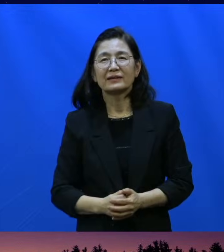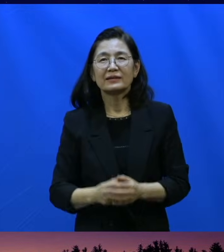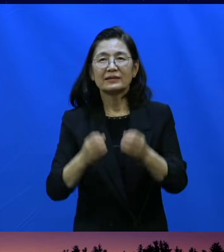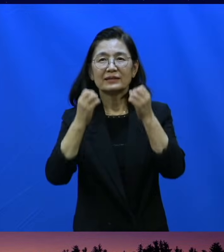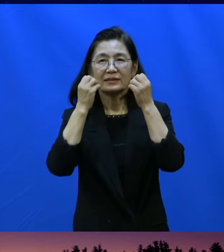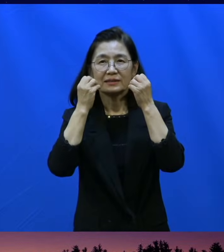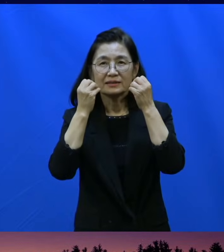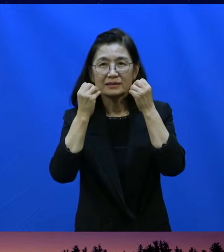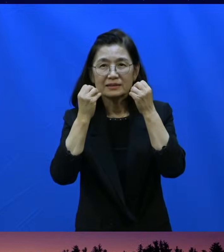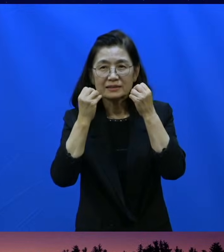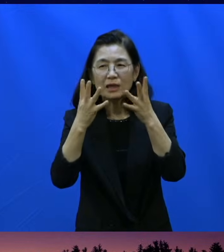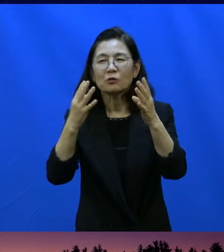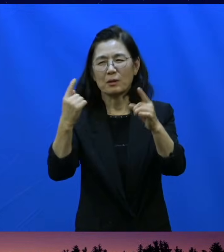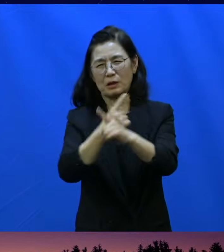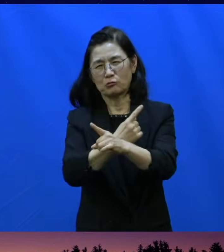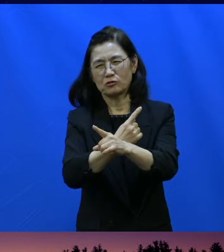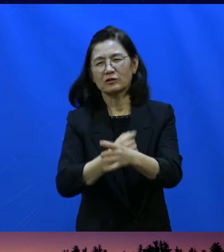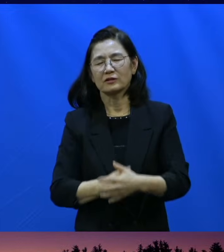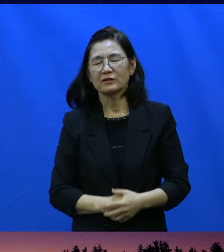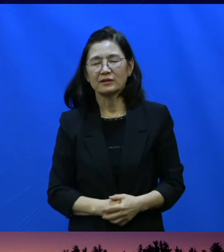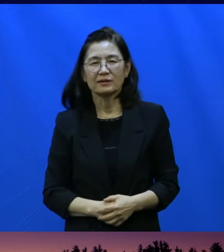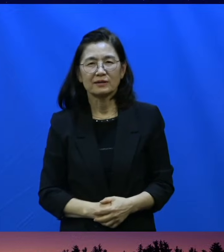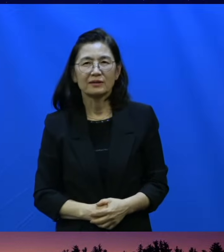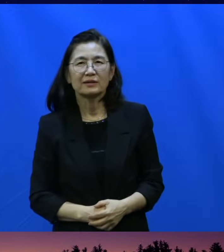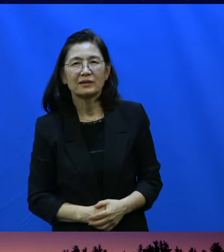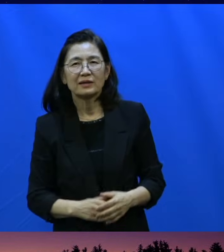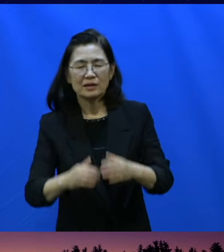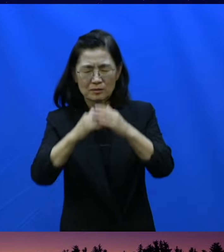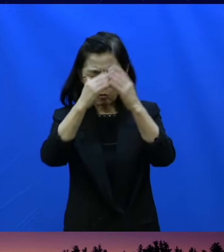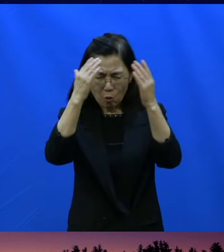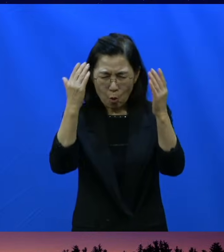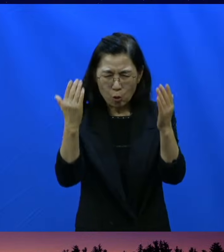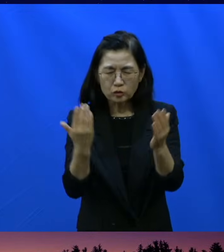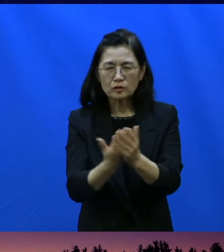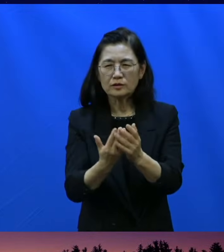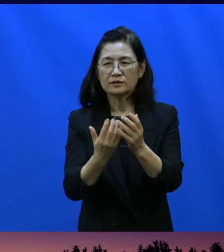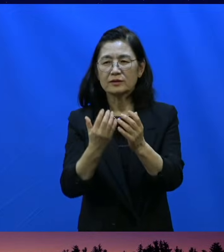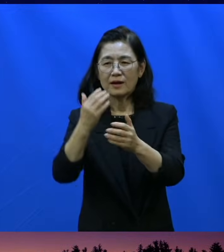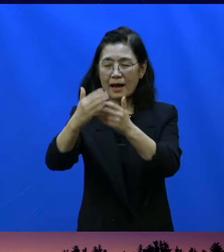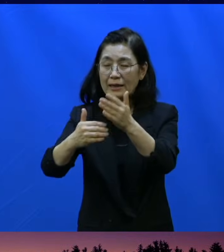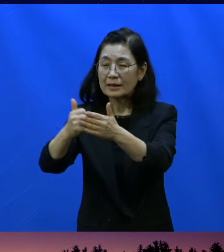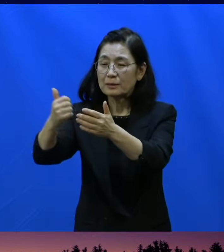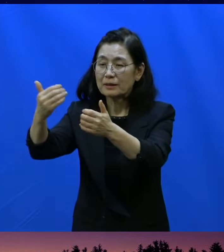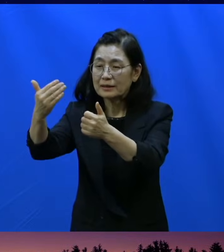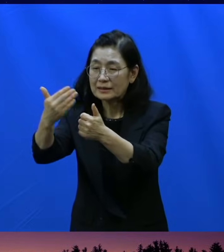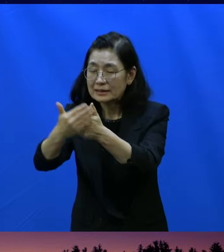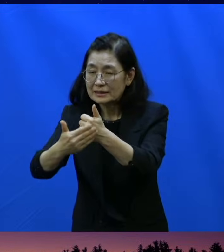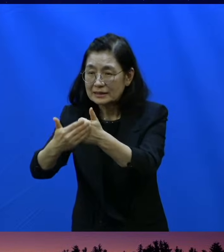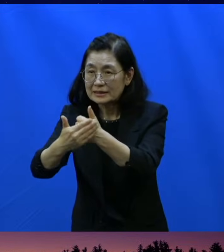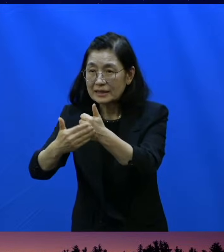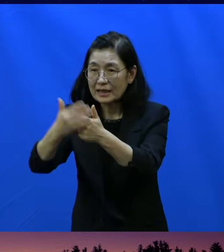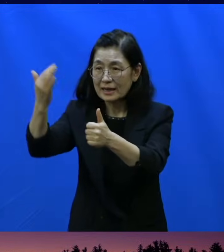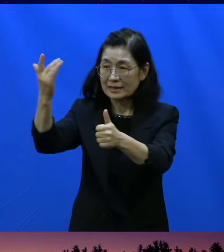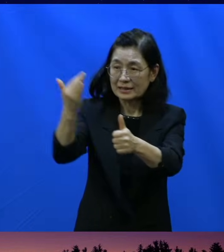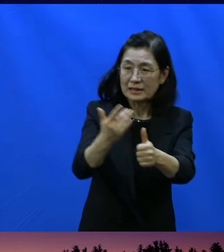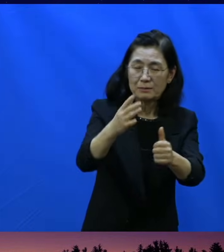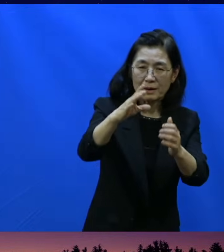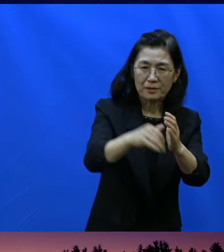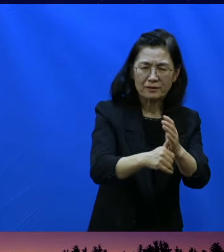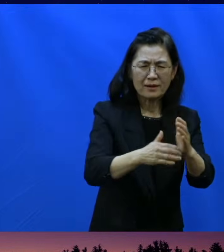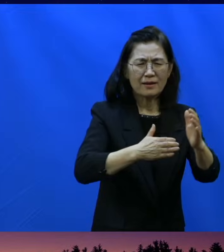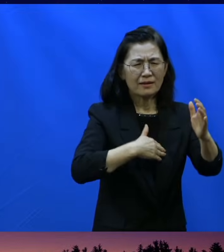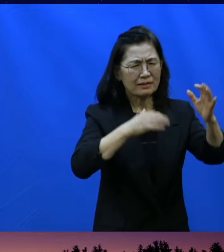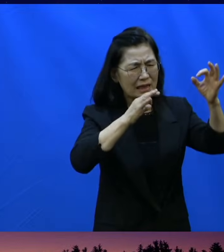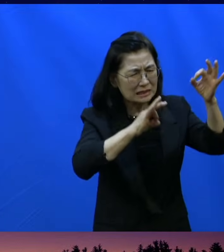새롭게 다 바꿔놓는 거예요, 여러분. 모든 걸 새롭게 하는 거죠. 하나님의 은혜로 덮으면 깔끔해지는 거예요.